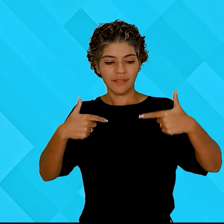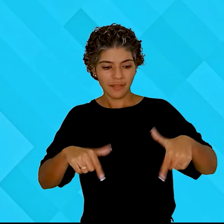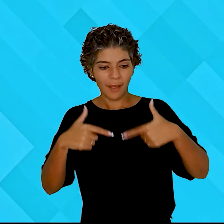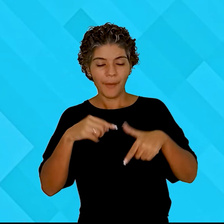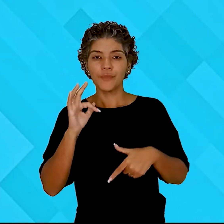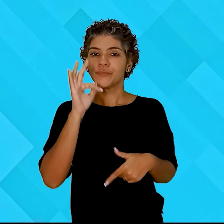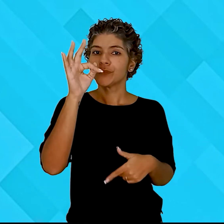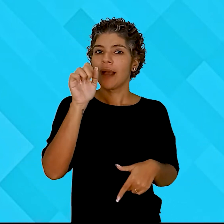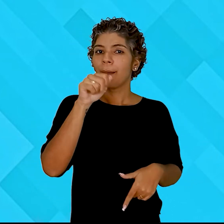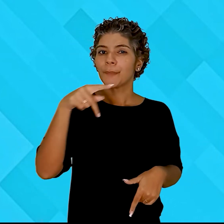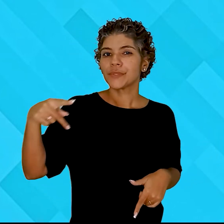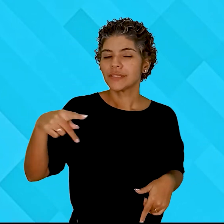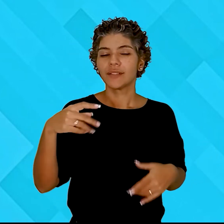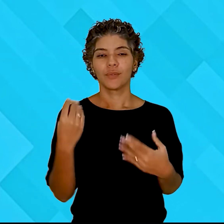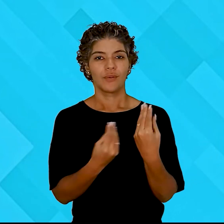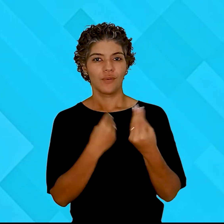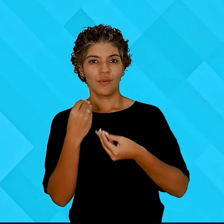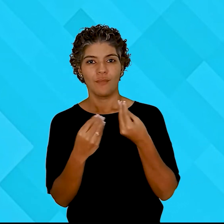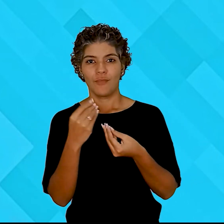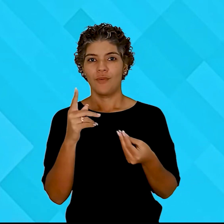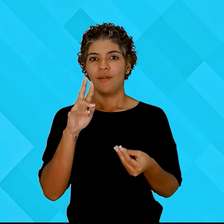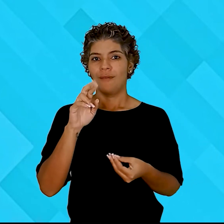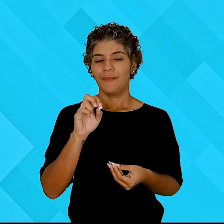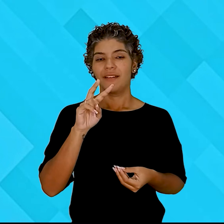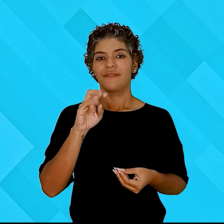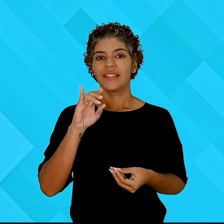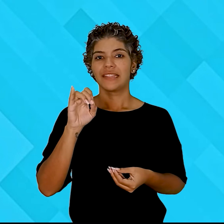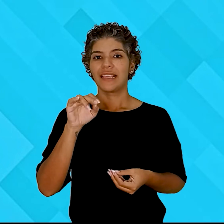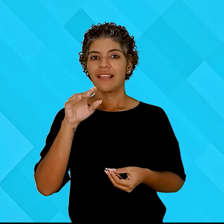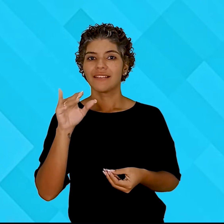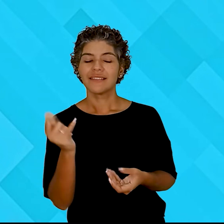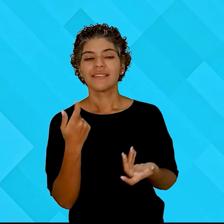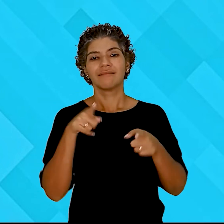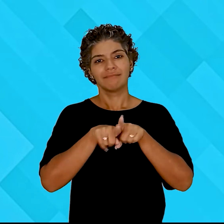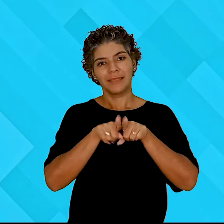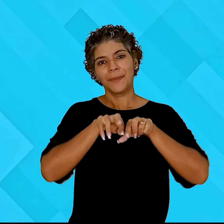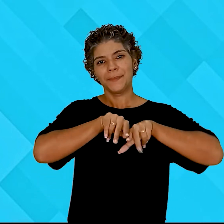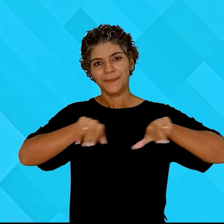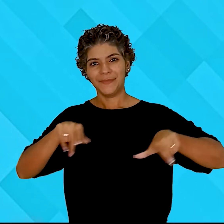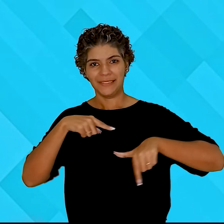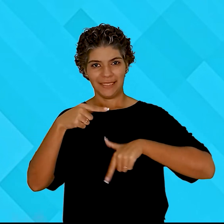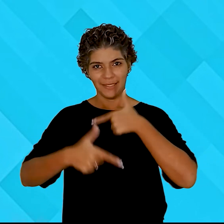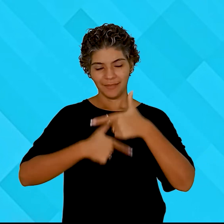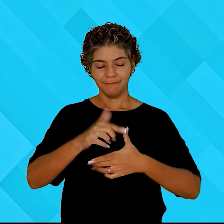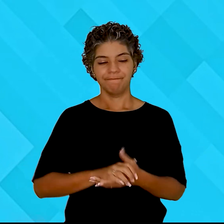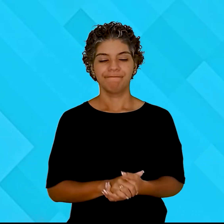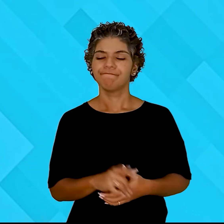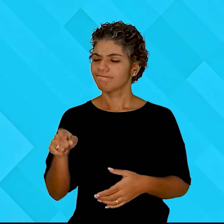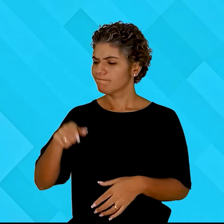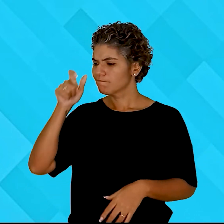formas e as questões que envolvem o seu trabalho. Gustavo, é muito interessante tudo isso que você tem falado. Eu recentemente